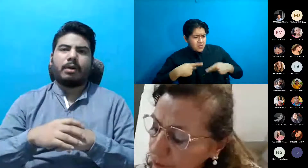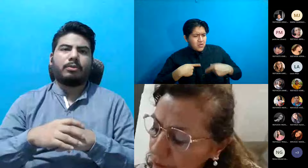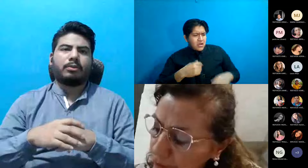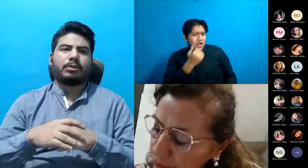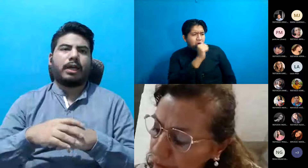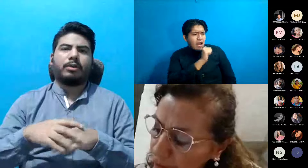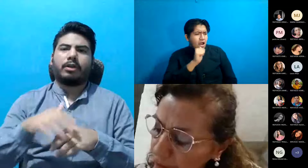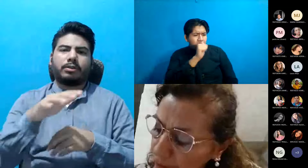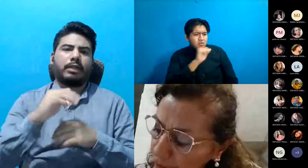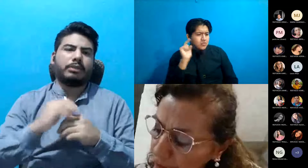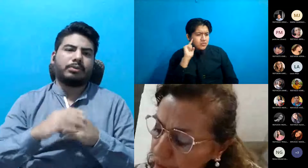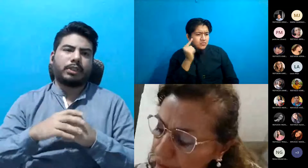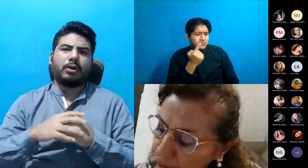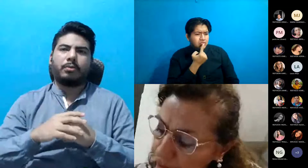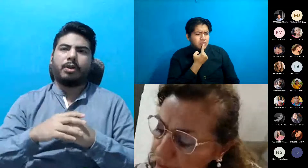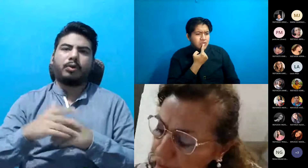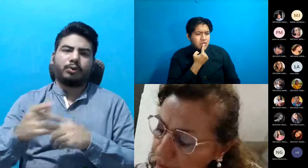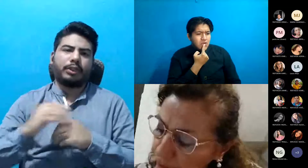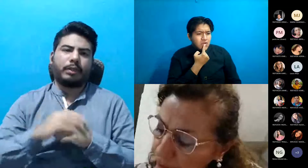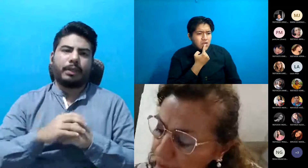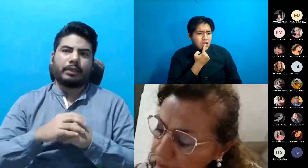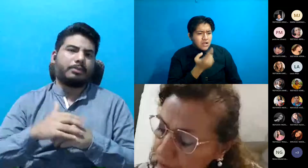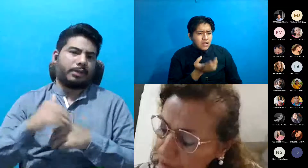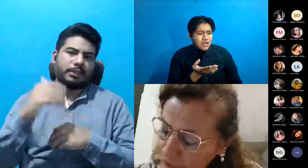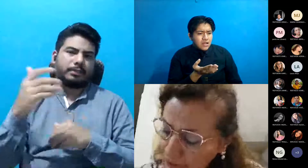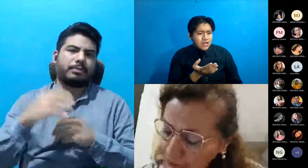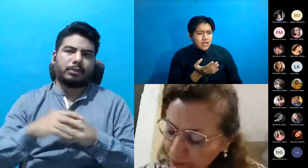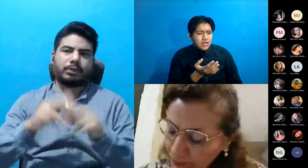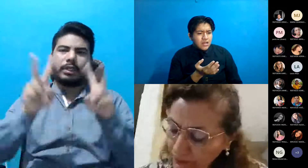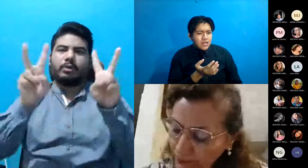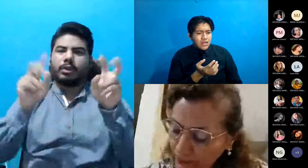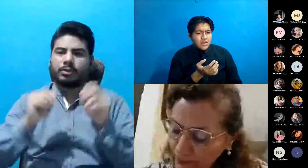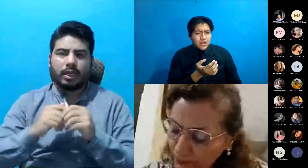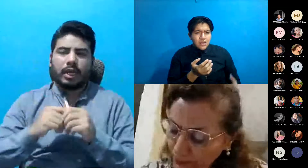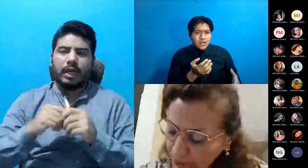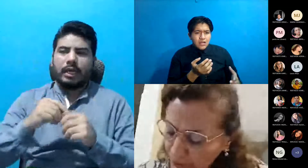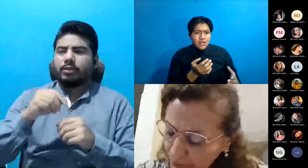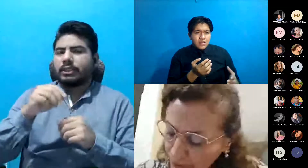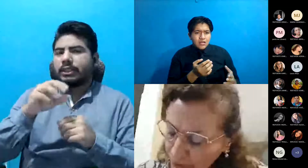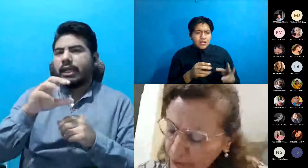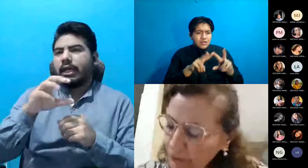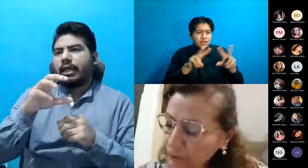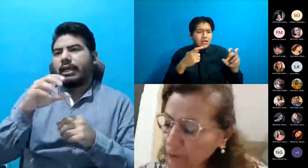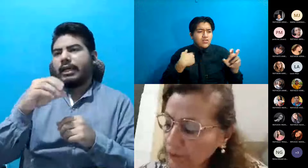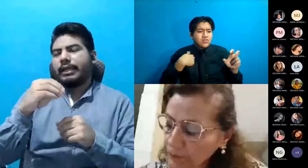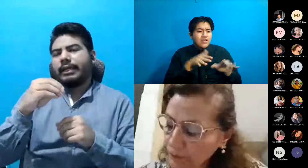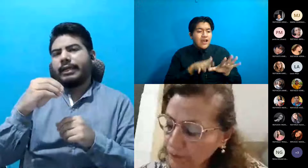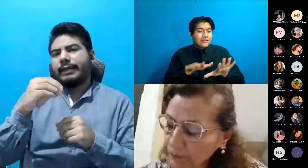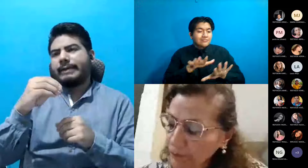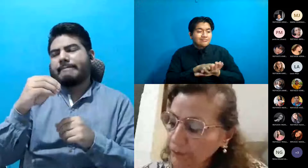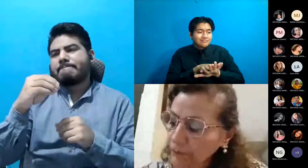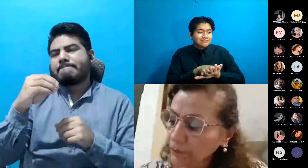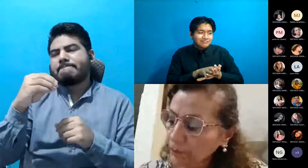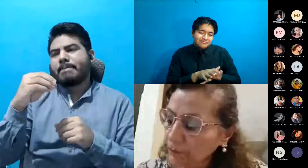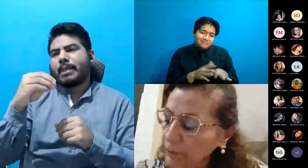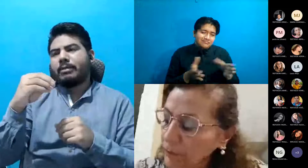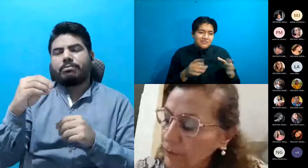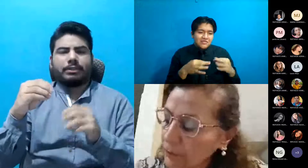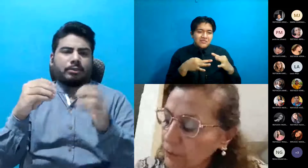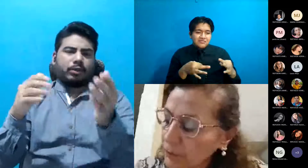y bueno, vamos a ponerlos en el mismo salón, ¿no? Pero con su intérprete, porque vamos a ser inclusivos. Entonces,